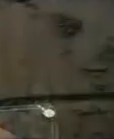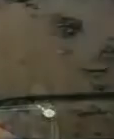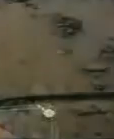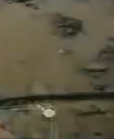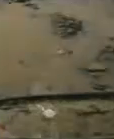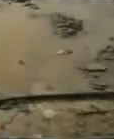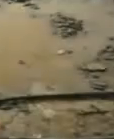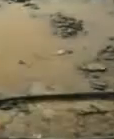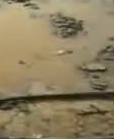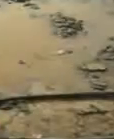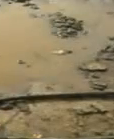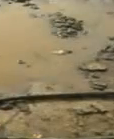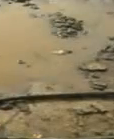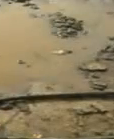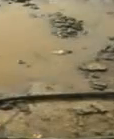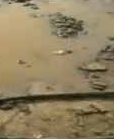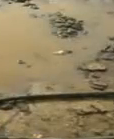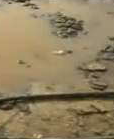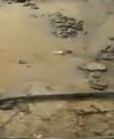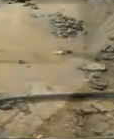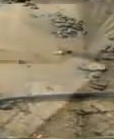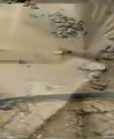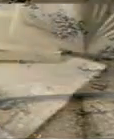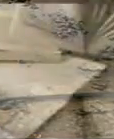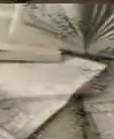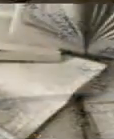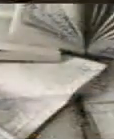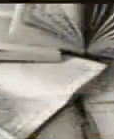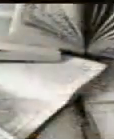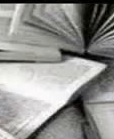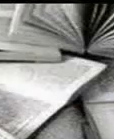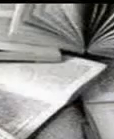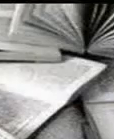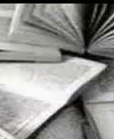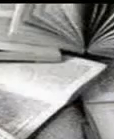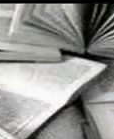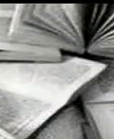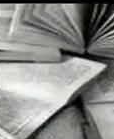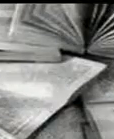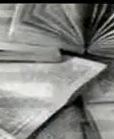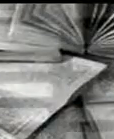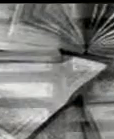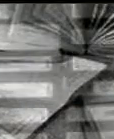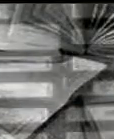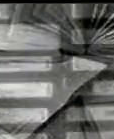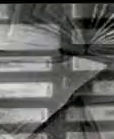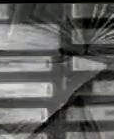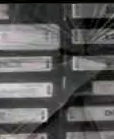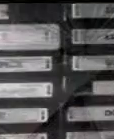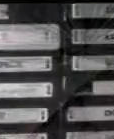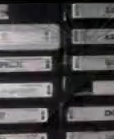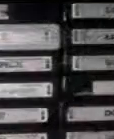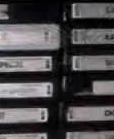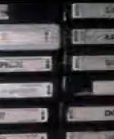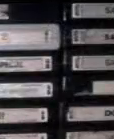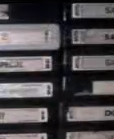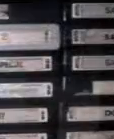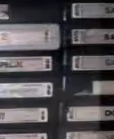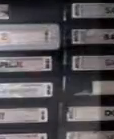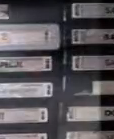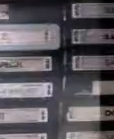Arigato, arigato. Nós tanto falamos como quem inveja negros que sofrem horror no gueto do Harlem.